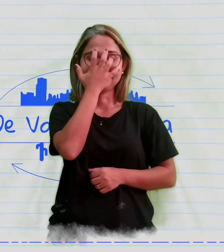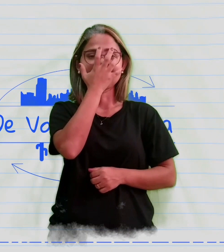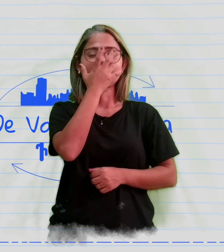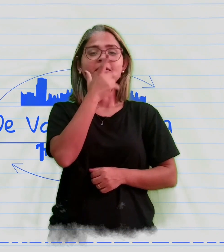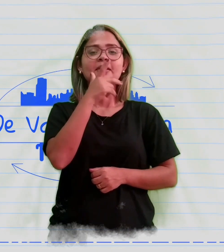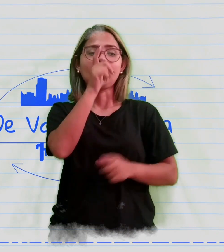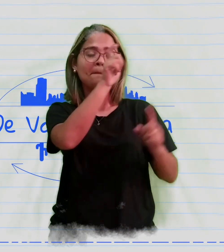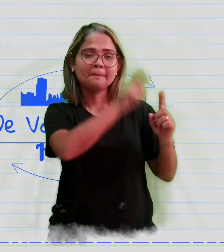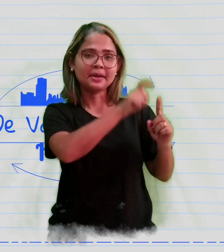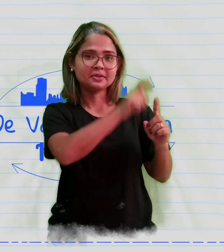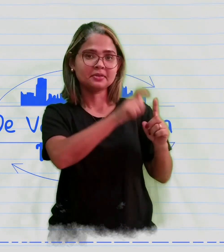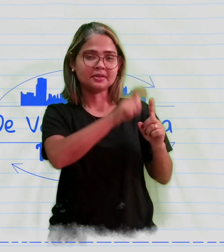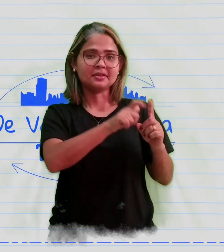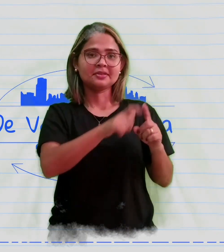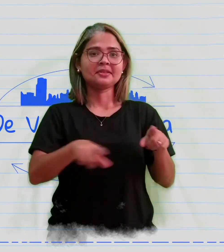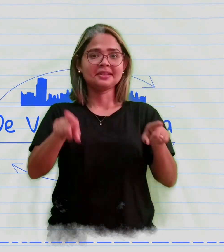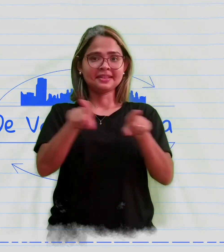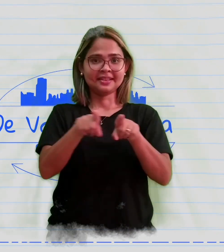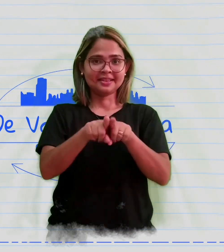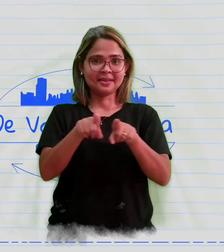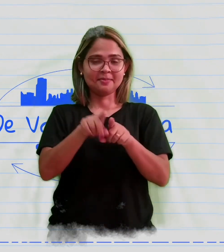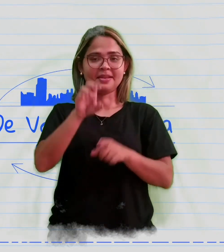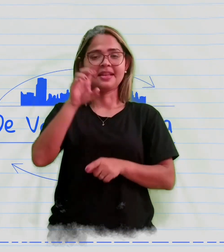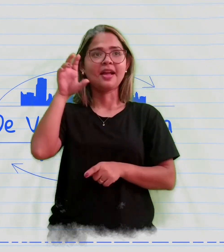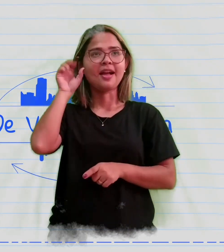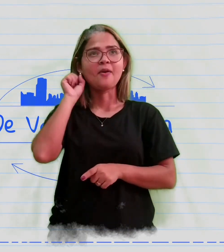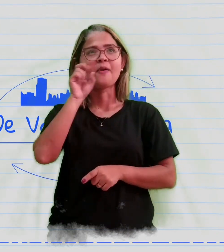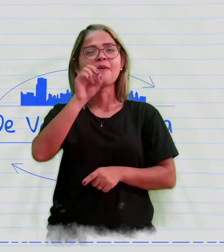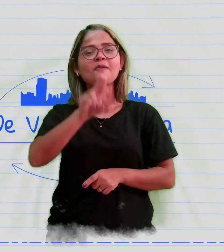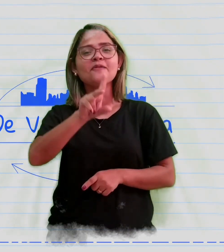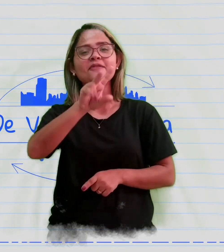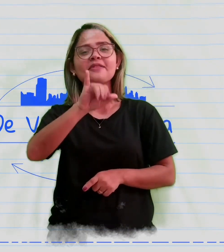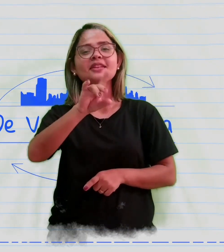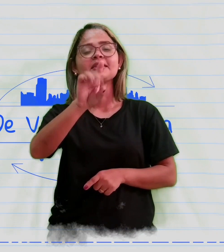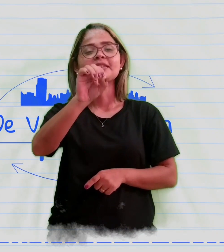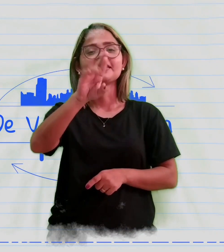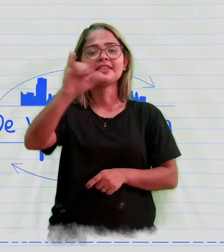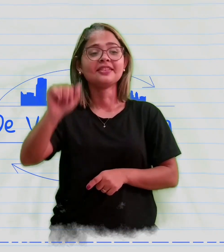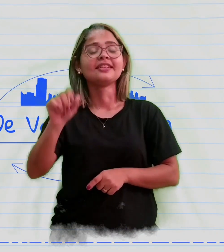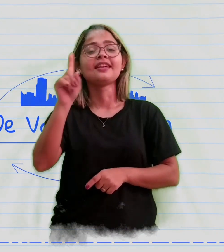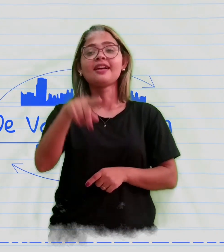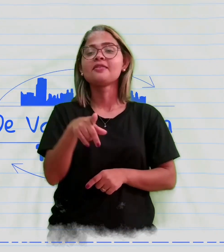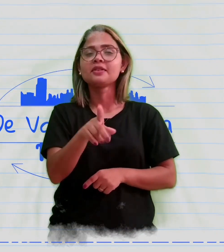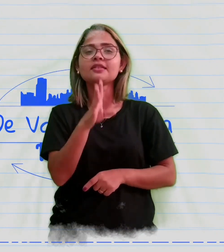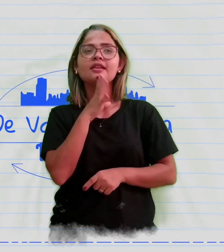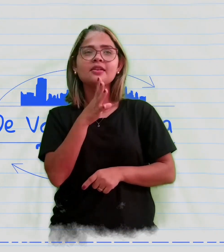mais. E a coisa mais interessante também, como ouvidora, né, do Volta, é de você conhecer as